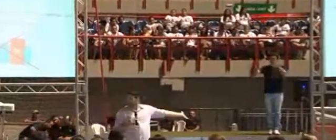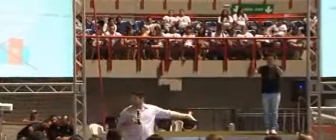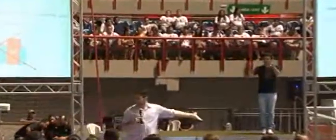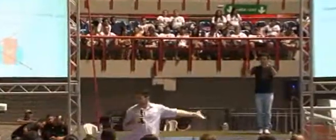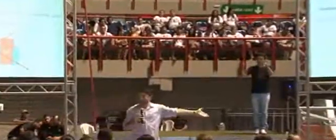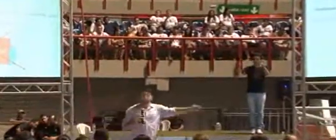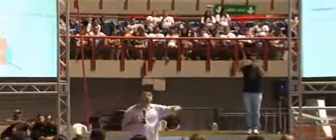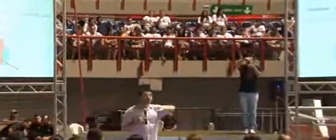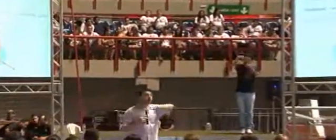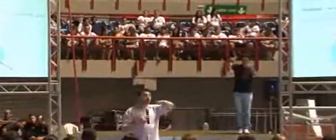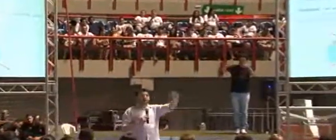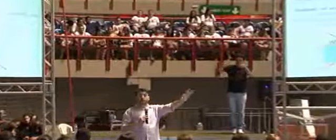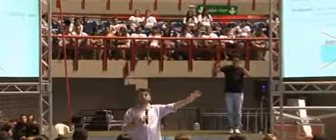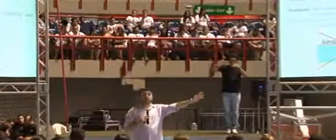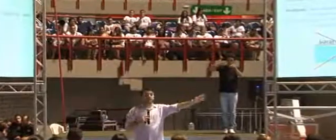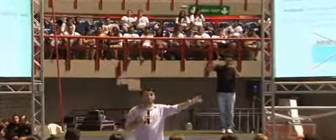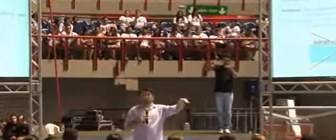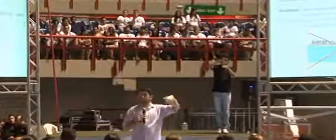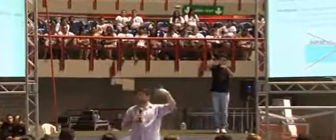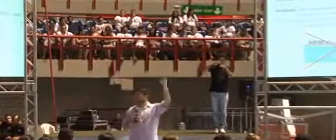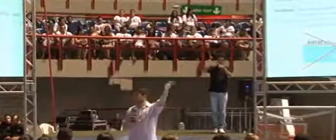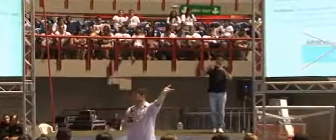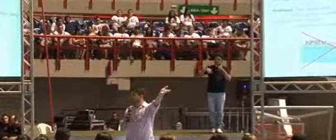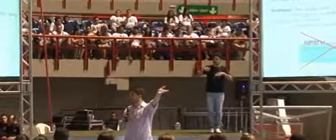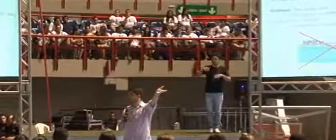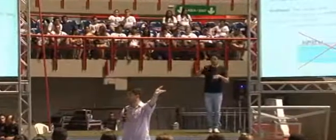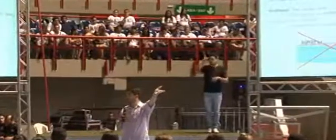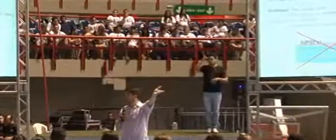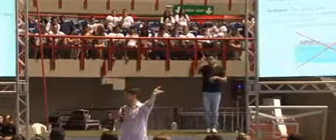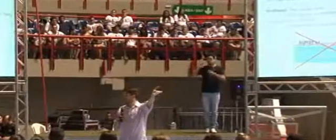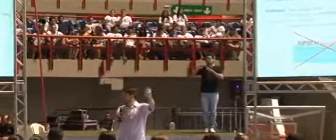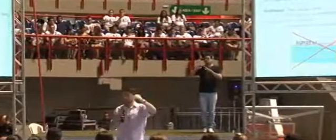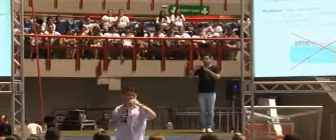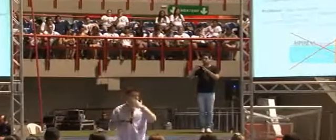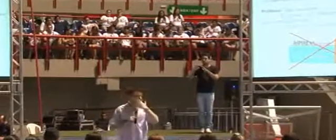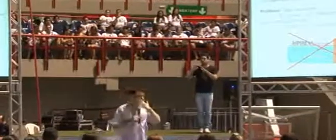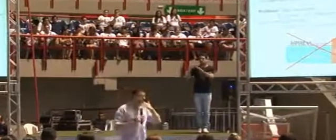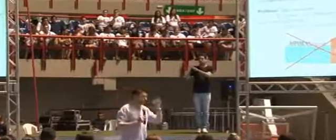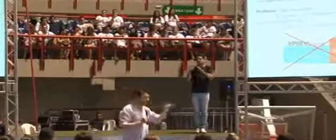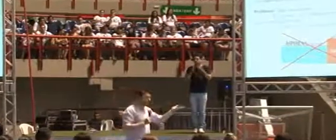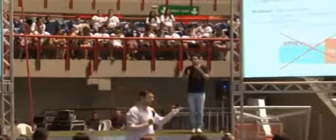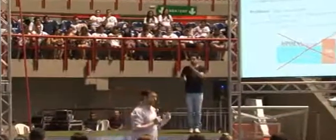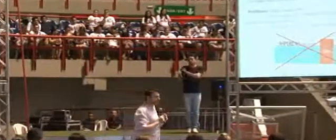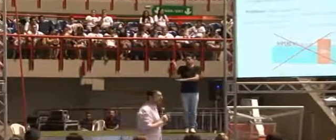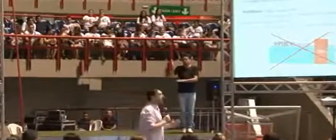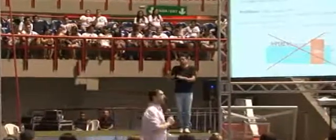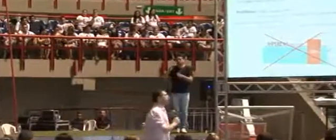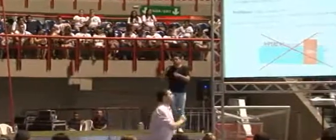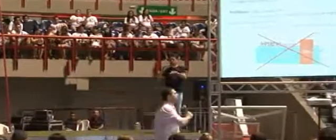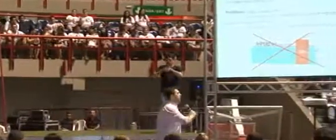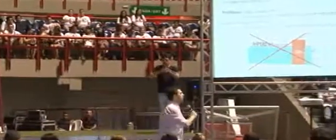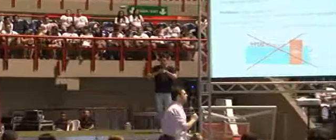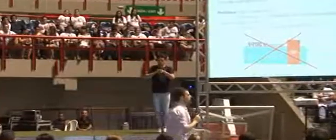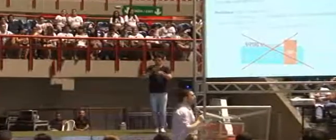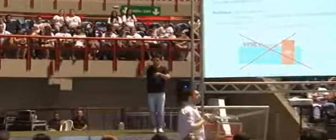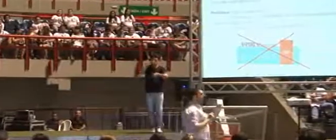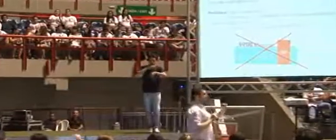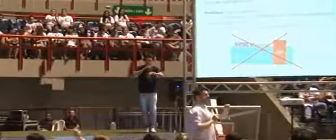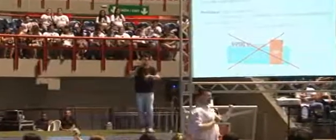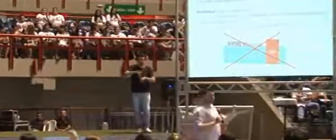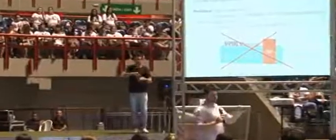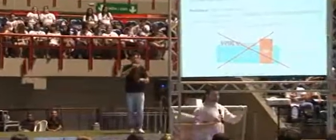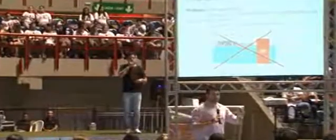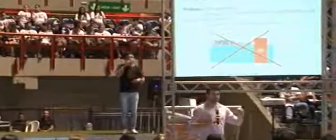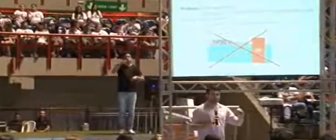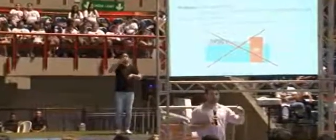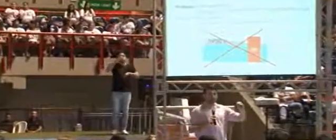né? E às vezes não dá para você tirar, porque o vizinho está viajando, tá certo? Infelizmente é por isso que é a nossa dengue. Deixa eu perguntar uma coisa, a